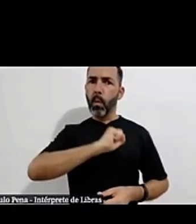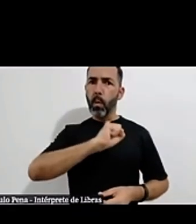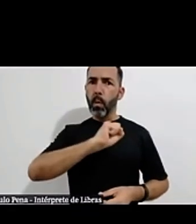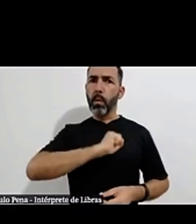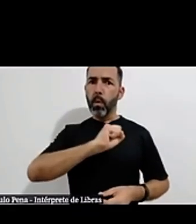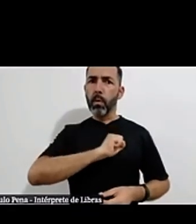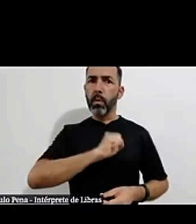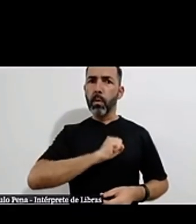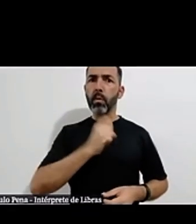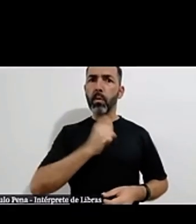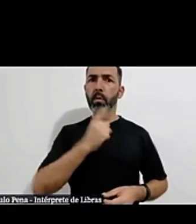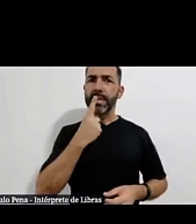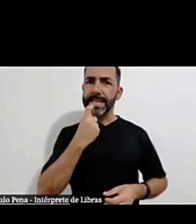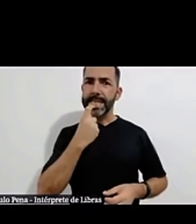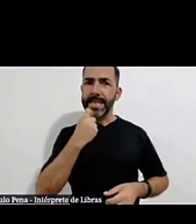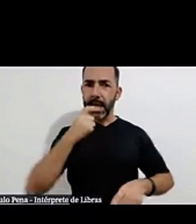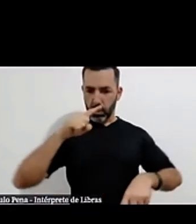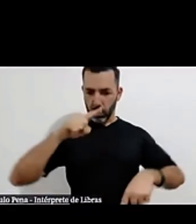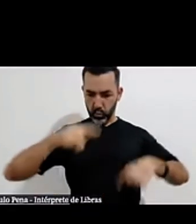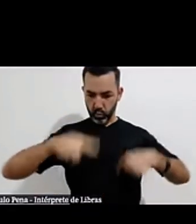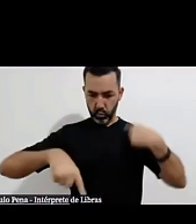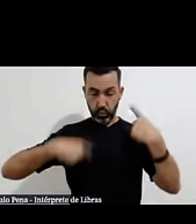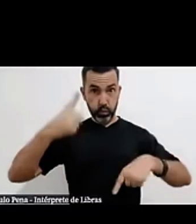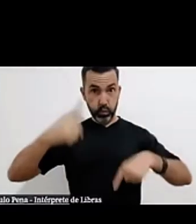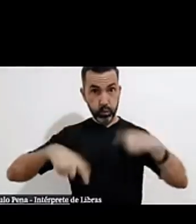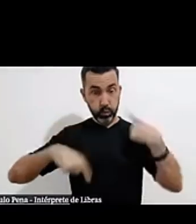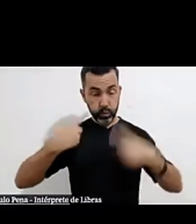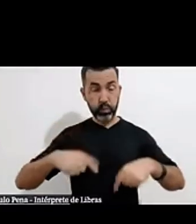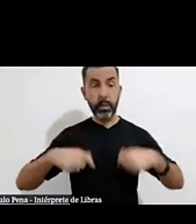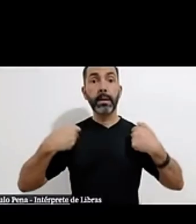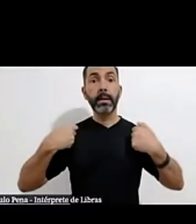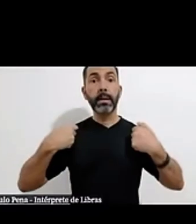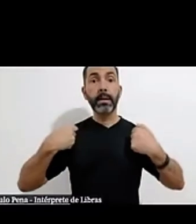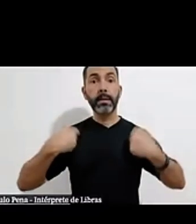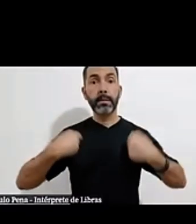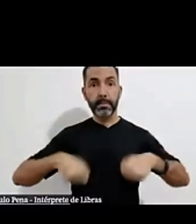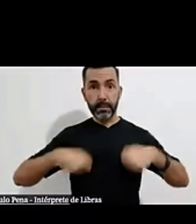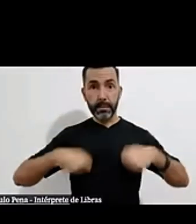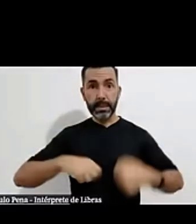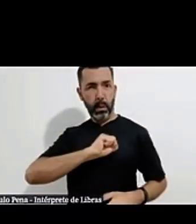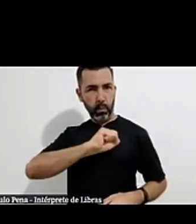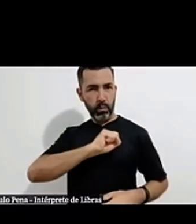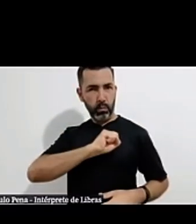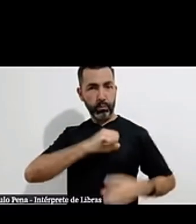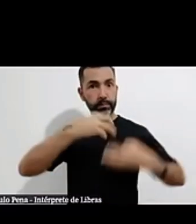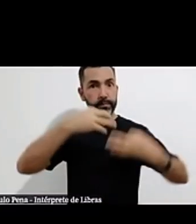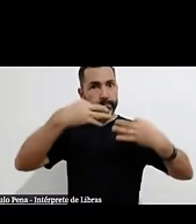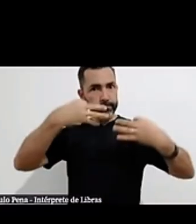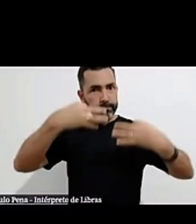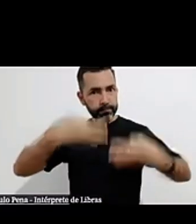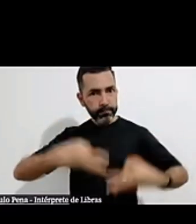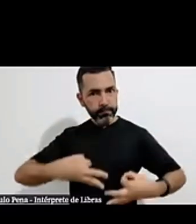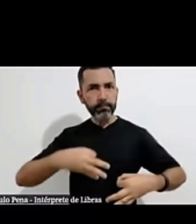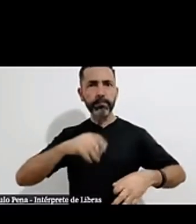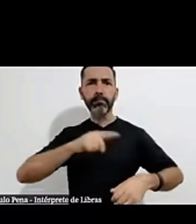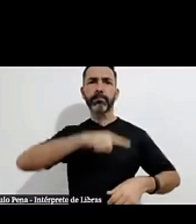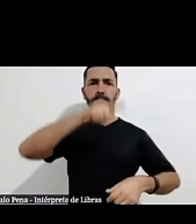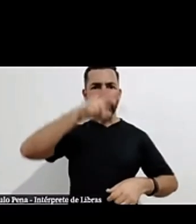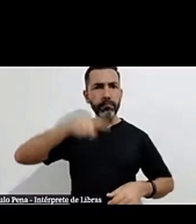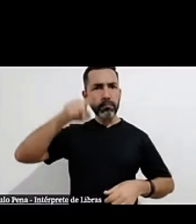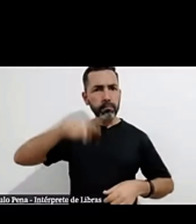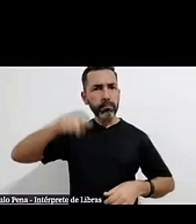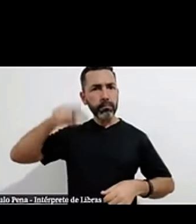pelo coração para garantir o quê? Para garantir que todos os órgãos, os tecidos do nosso